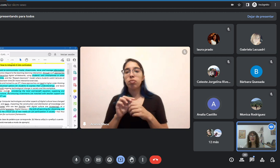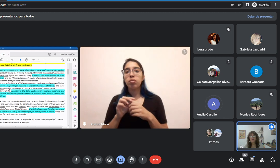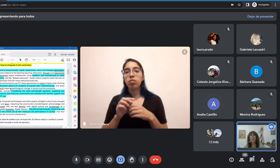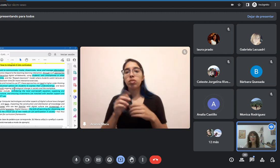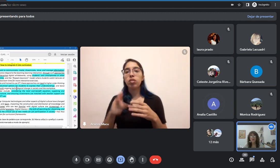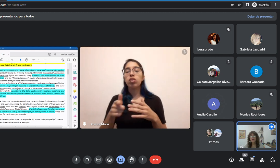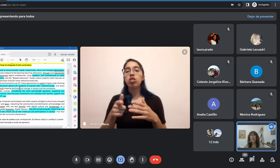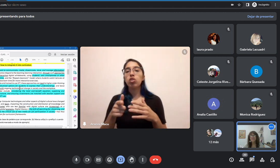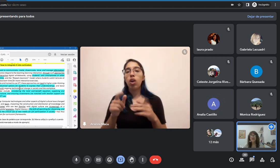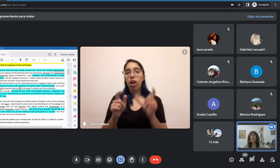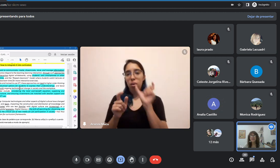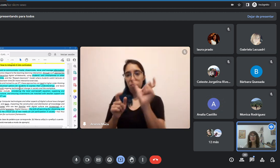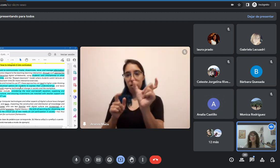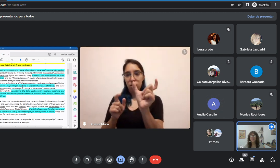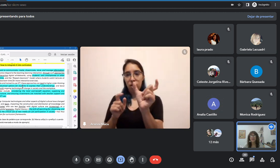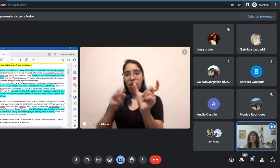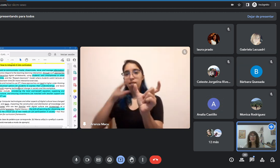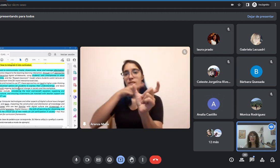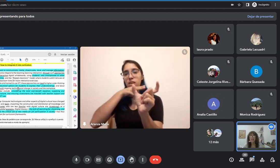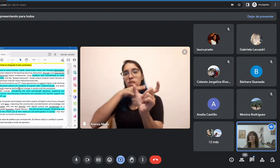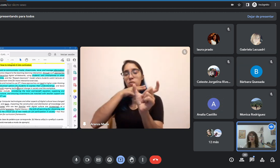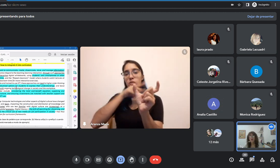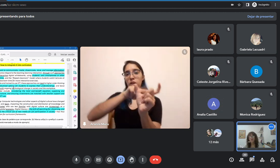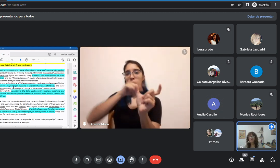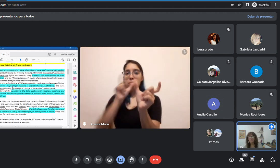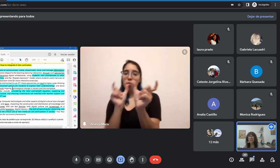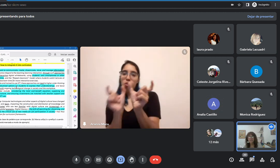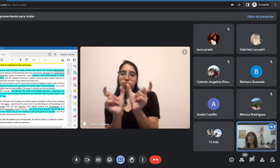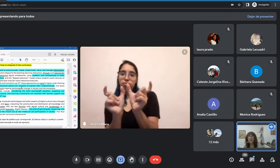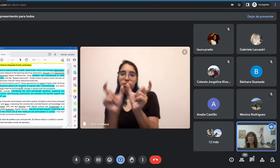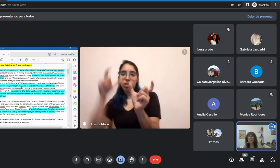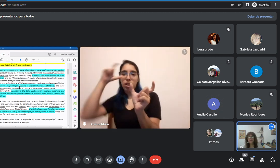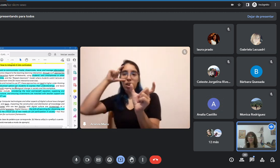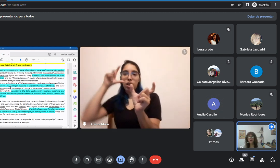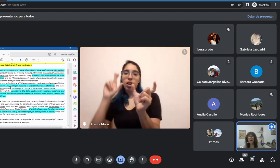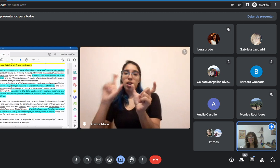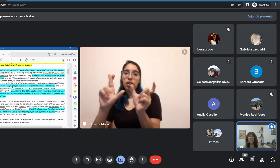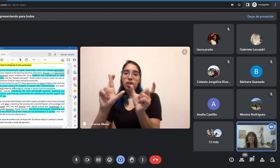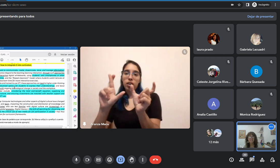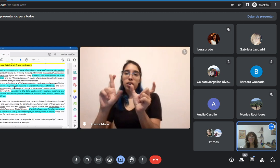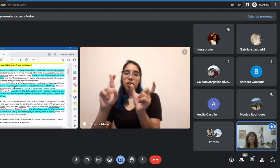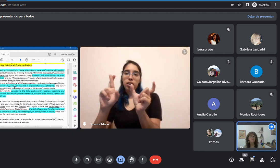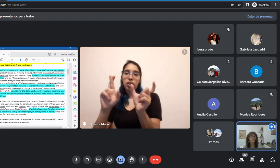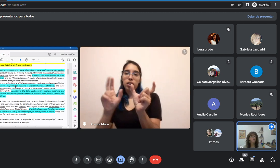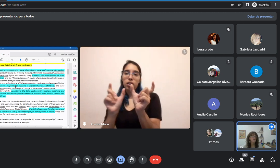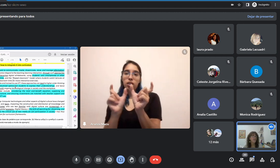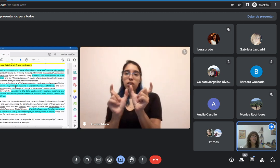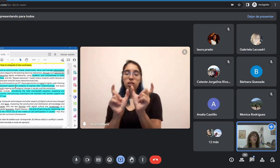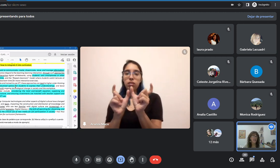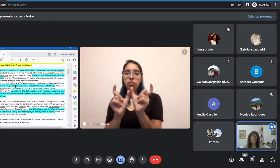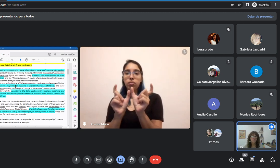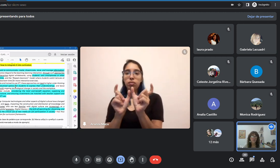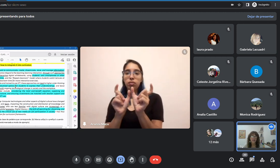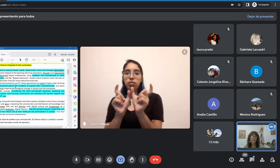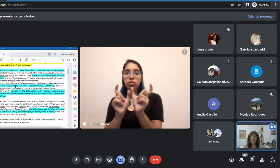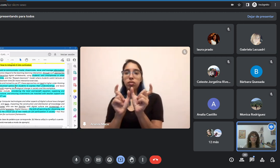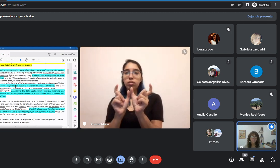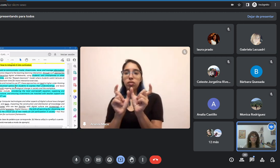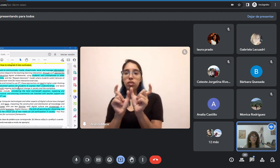verbo le agrego er, cuando está entre vocales se duplica la